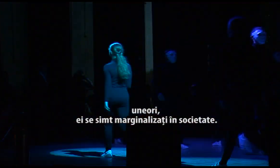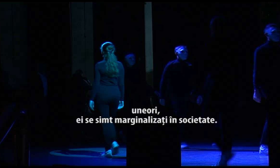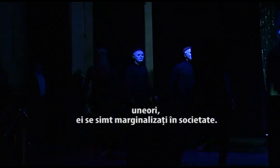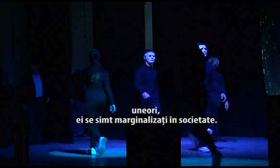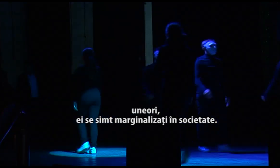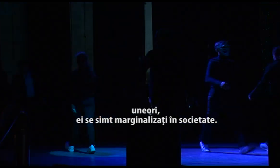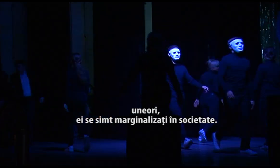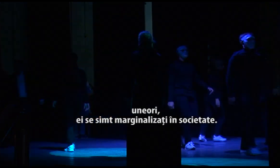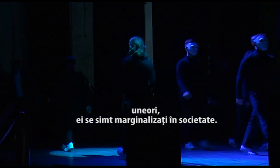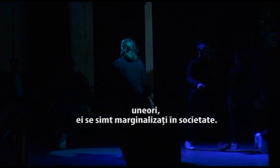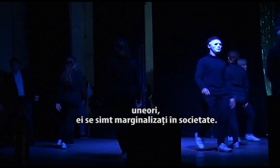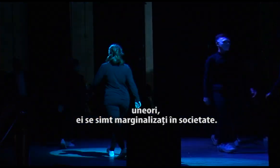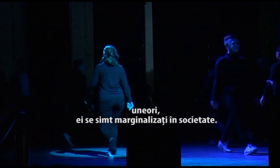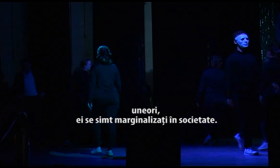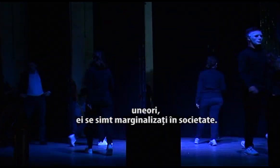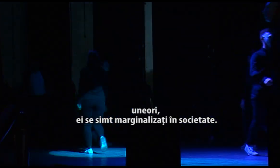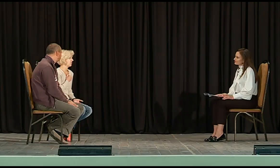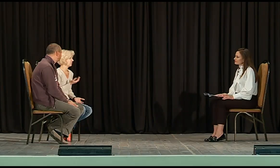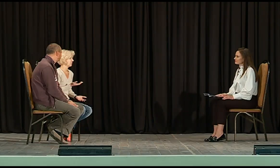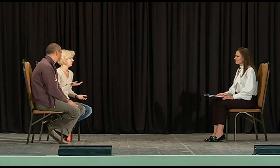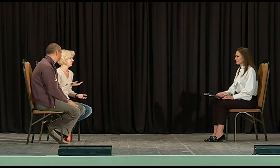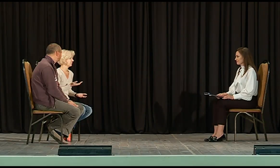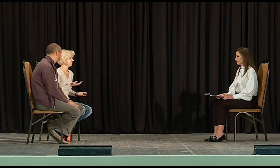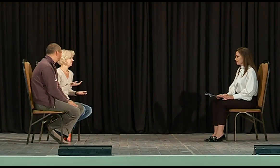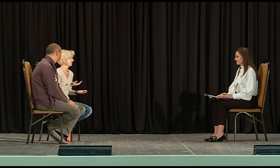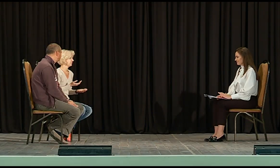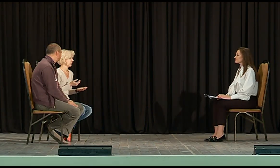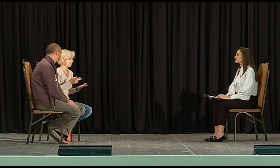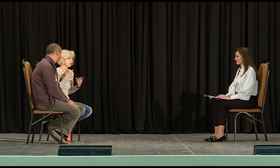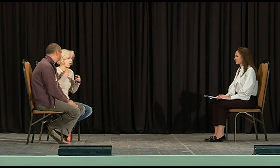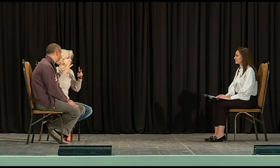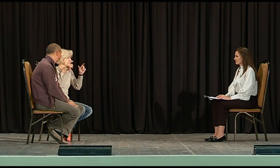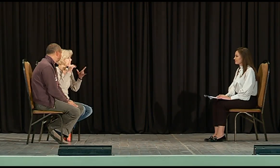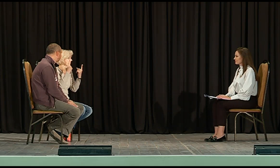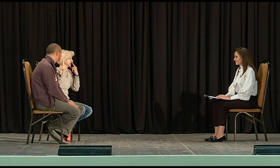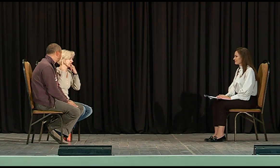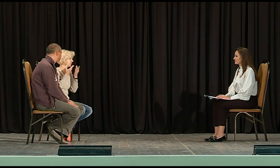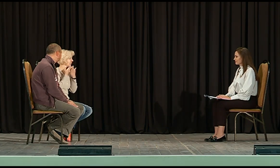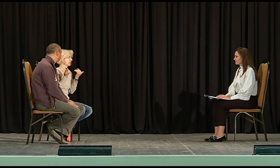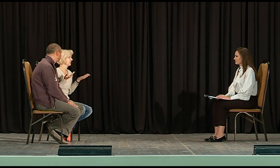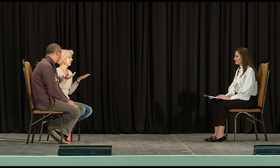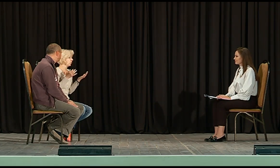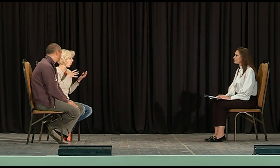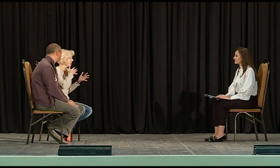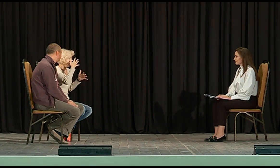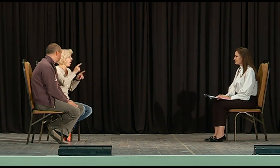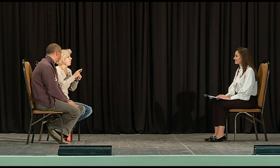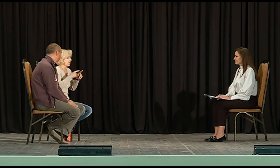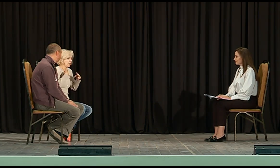simt marginalizați în societate. Dar de ce trebuie să le fie milă de noi? O pasiune. Noi pur și simplu nu auzim,